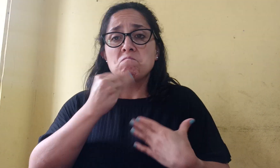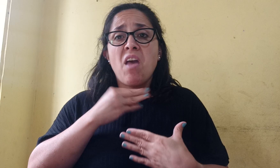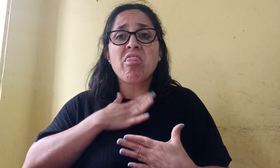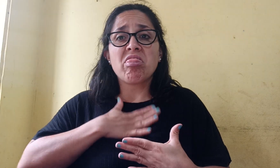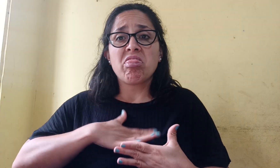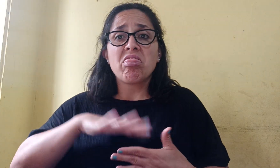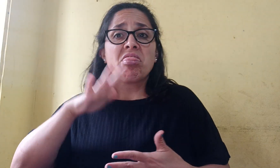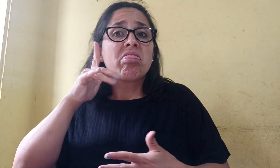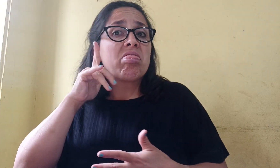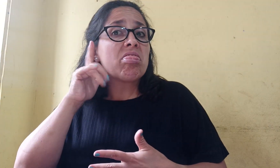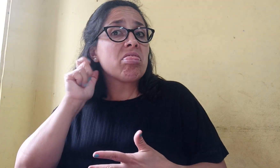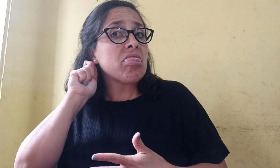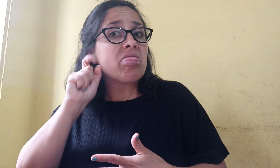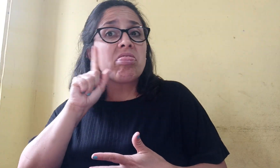efectores. Bueno,